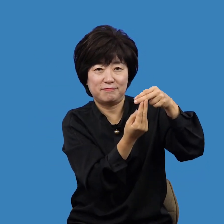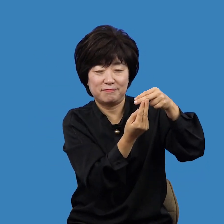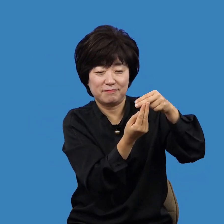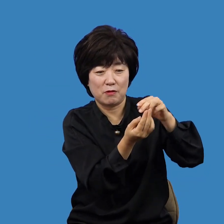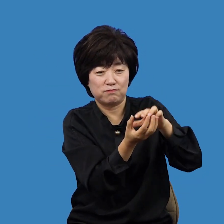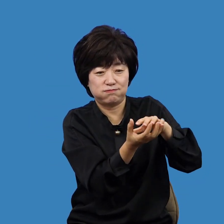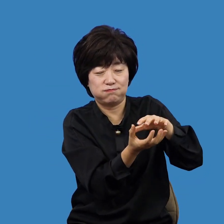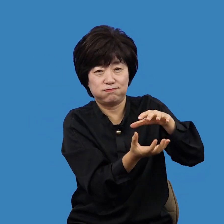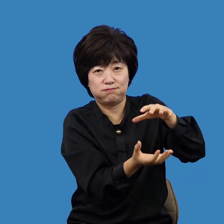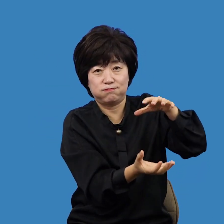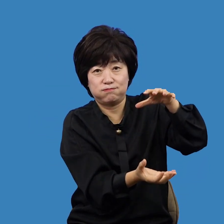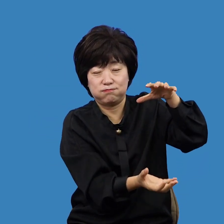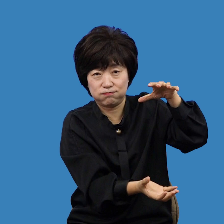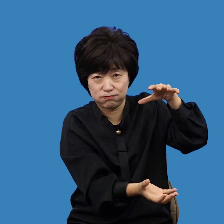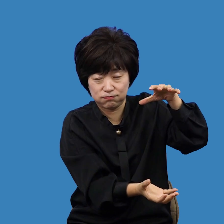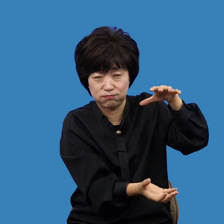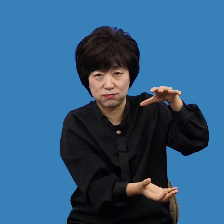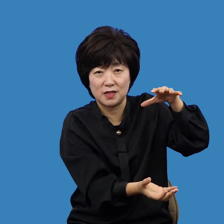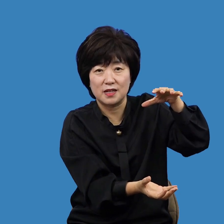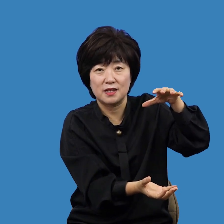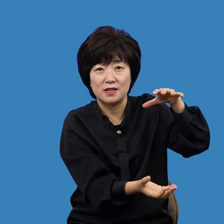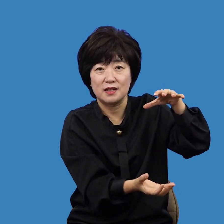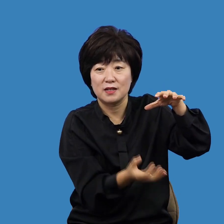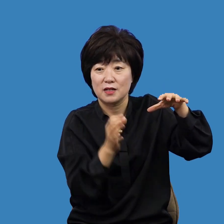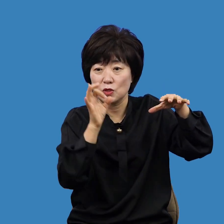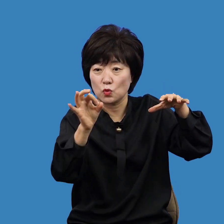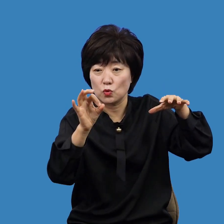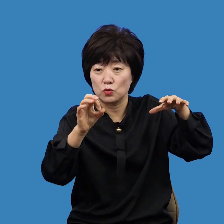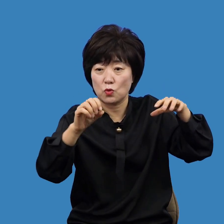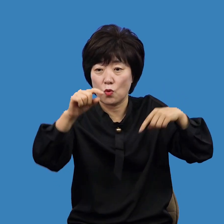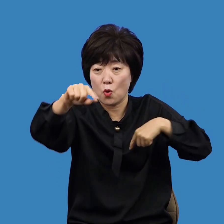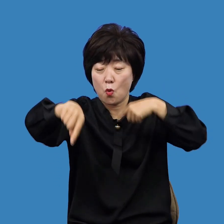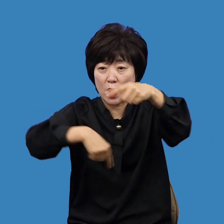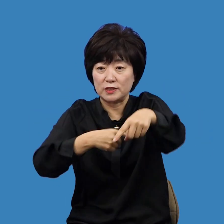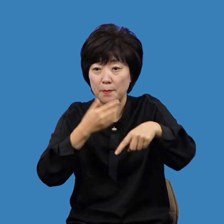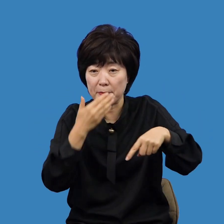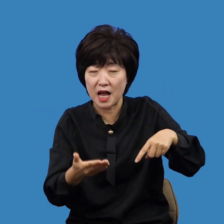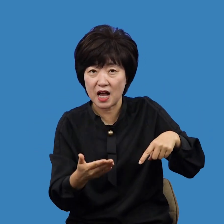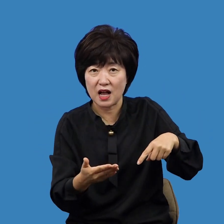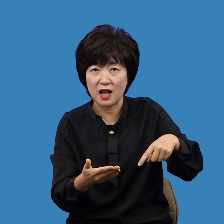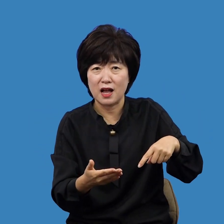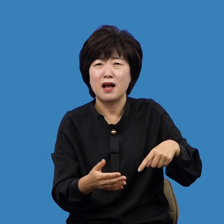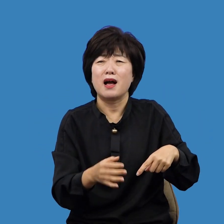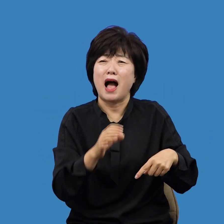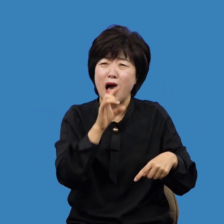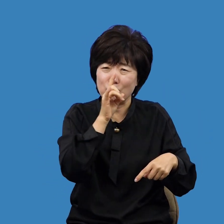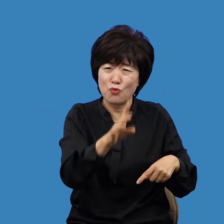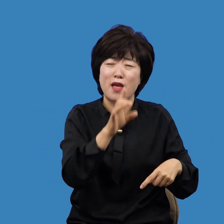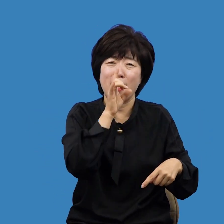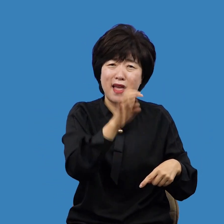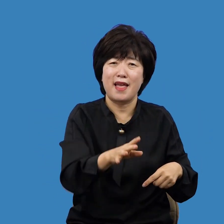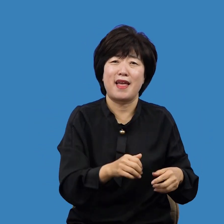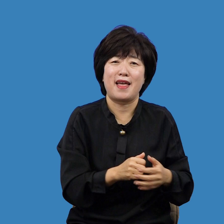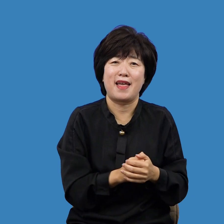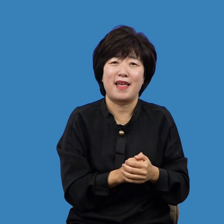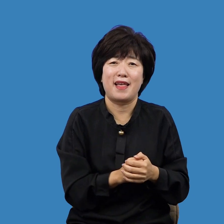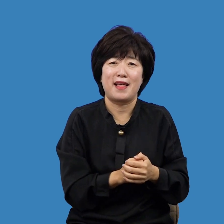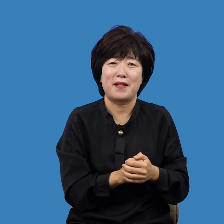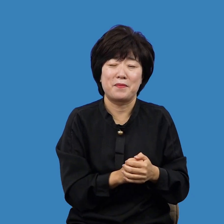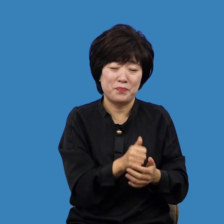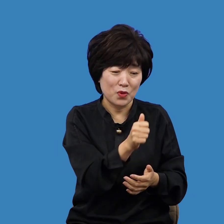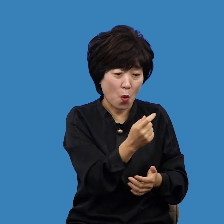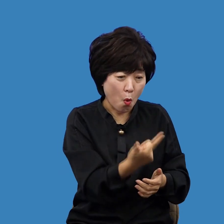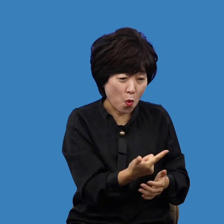정도 이상 되면 그 다음에 실제 돈으로 환전할 수 있느냐, 뭐 이런 거 말이야. 이게 안 일어난다는 거야. 혼의 일은요,